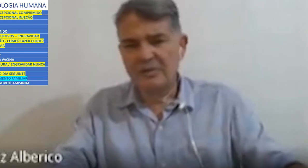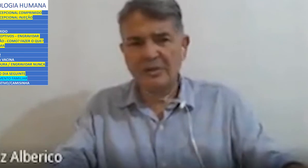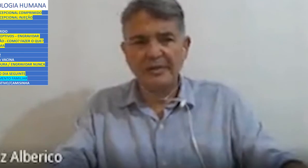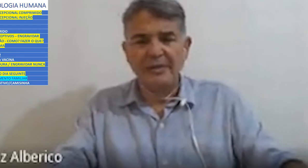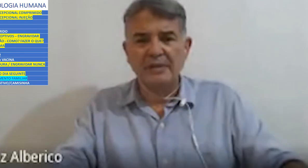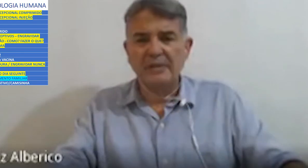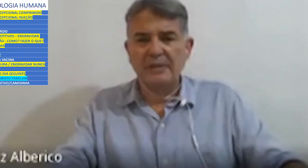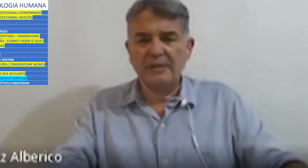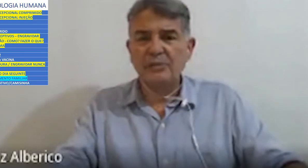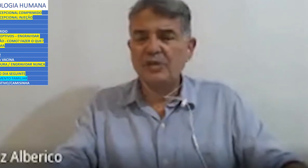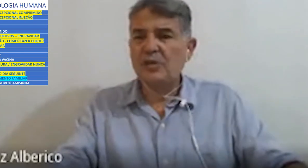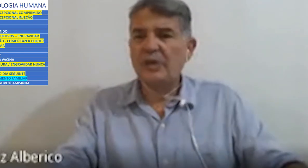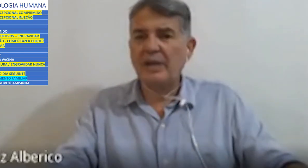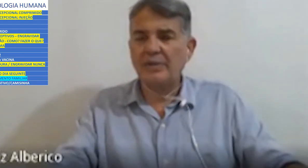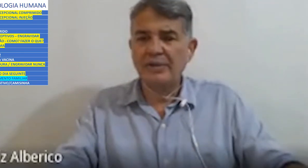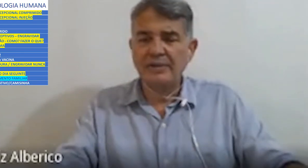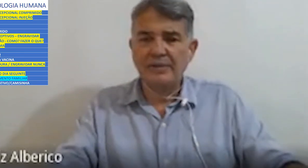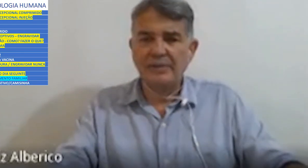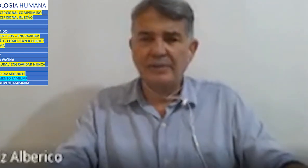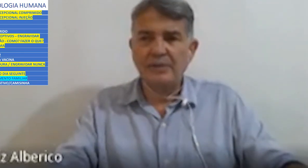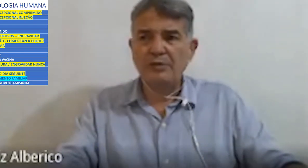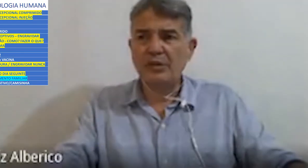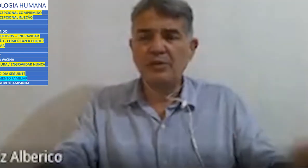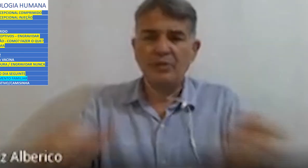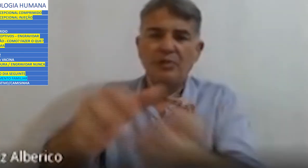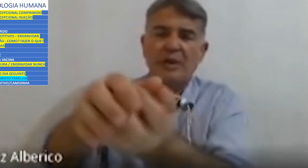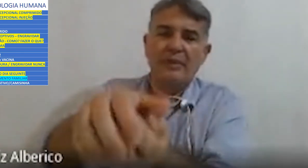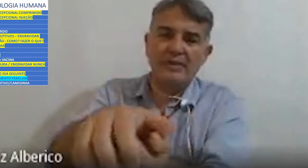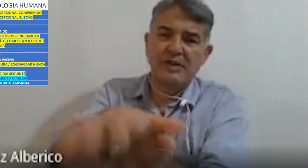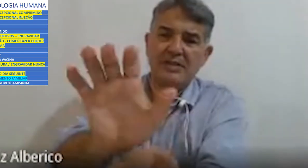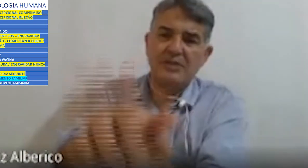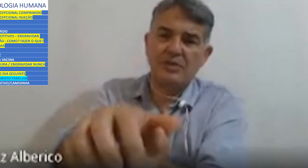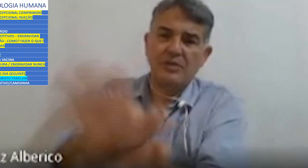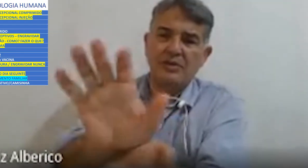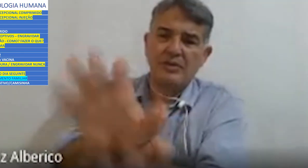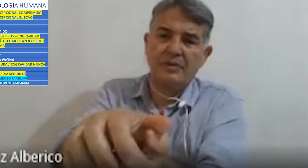Inclusive, está no dicionário do vídeo, o rapaz faz isso.